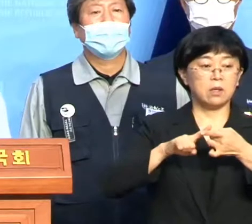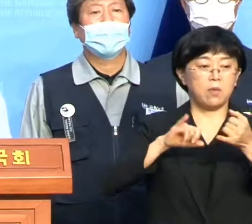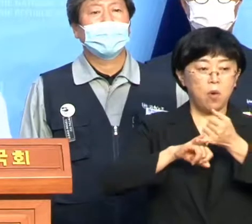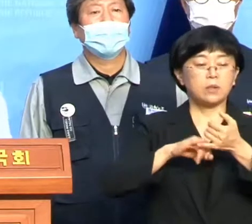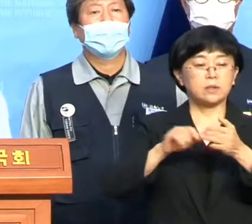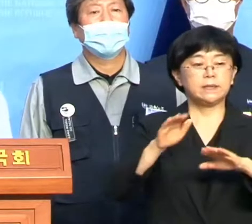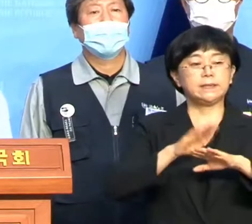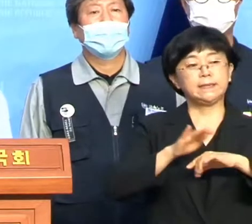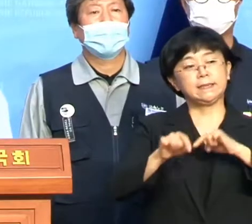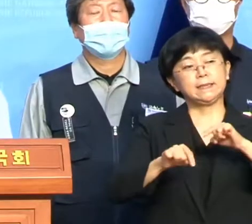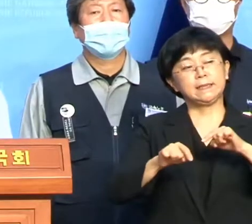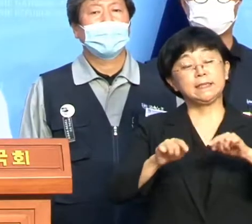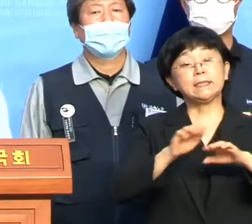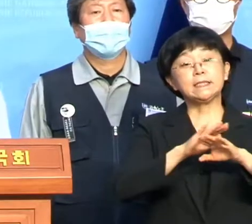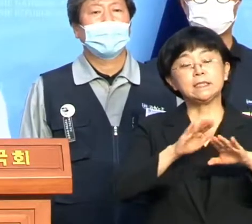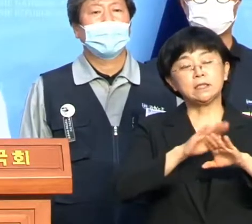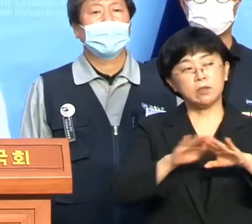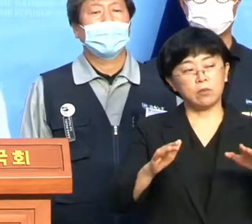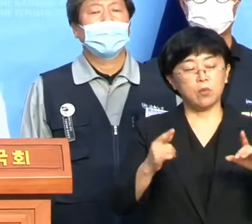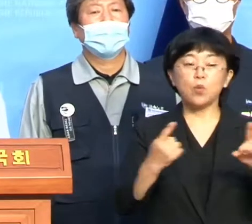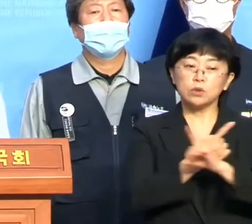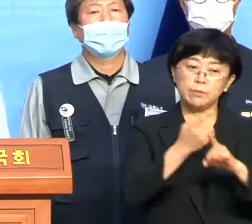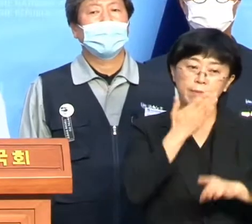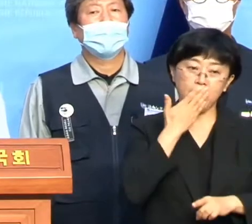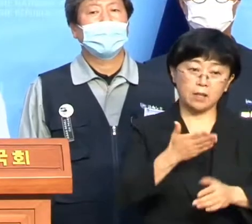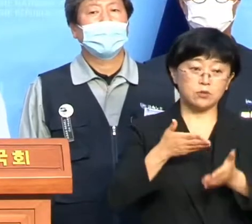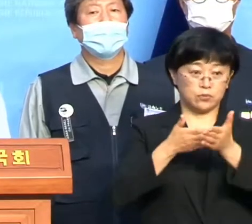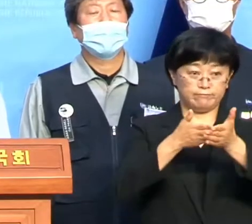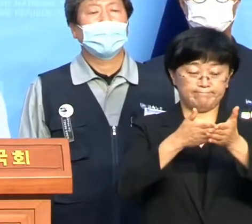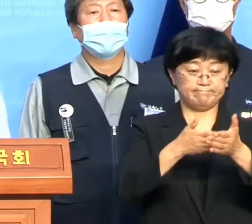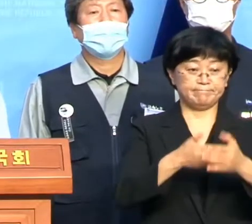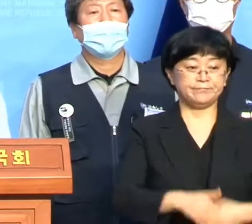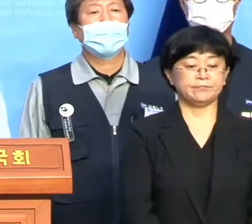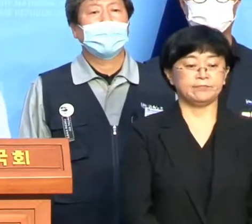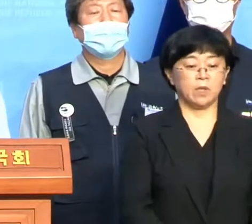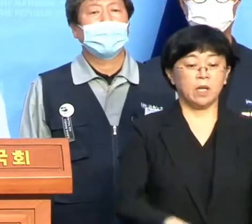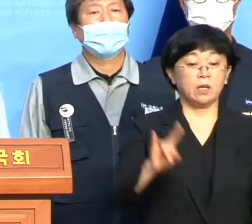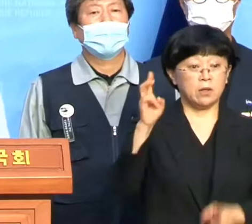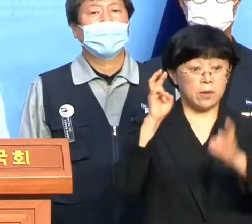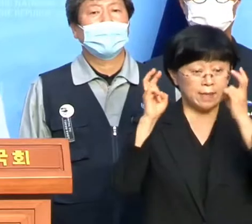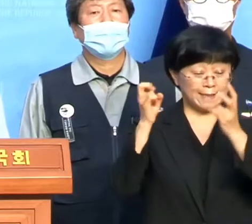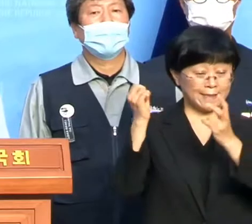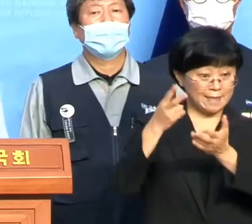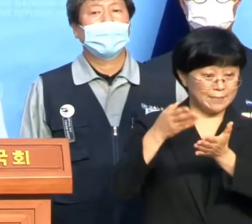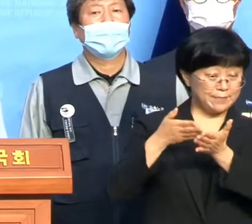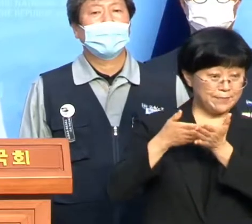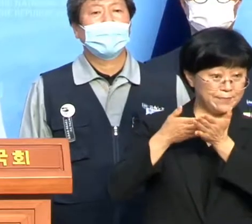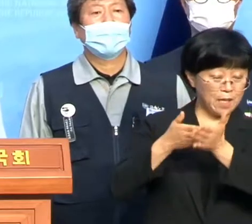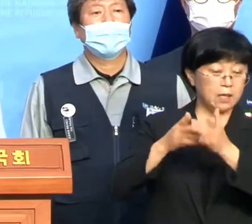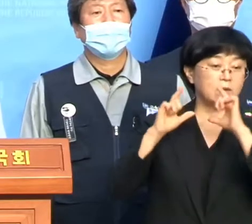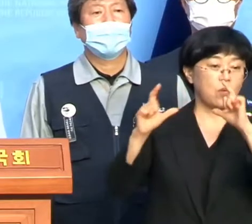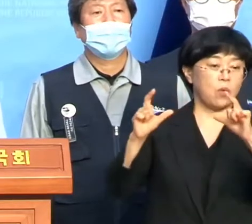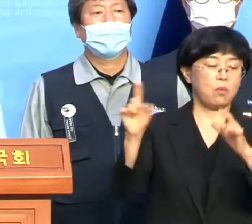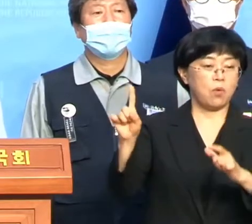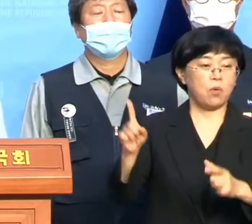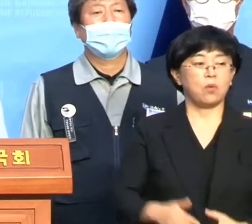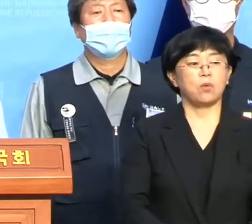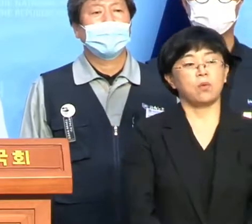정할 수 있도록 촉구하는 바입니다 그리고 현대중공업 에게 다시 한 번 경고합니다